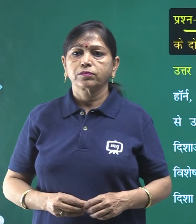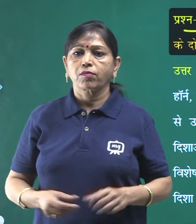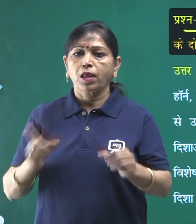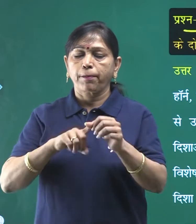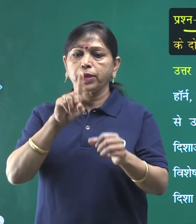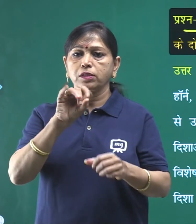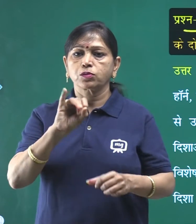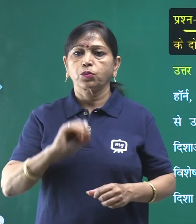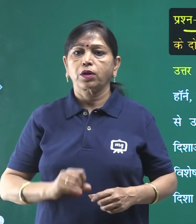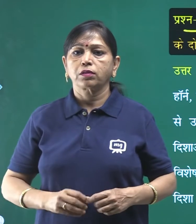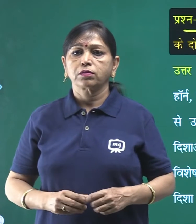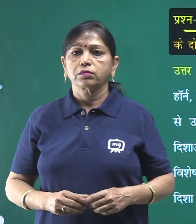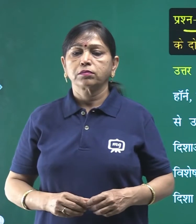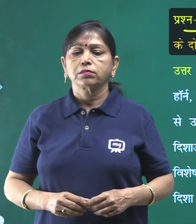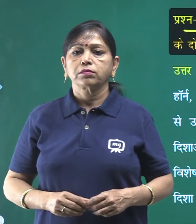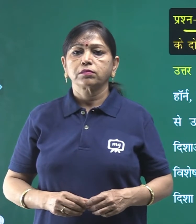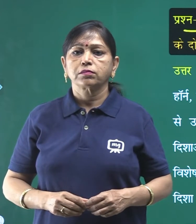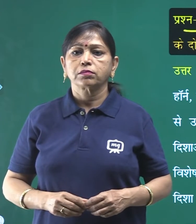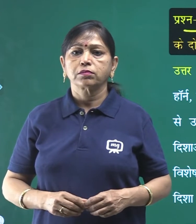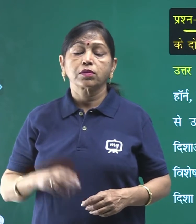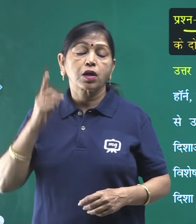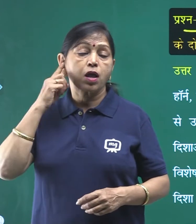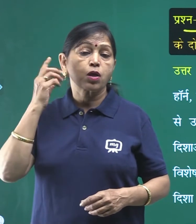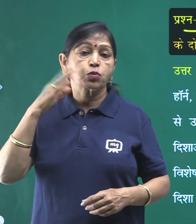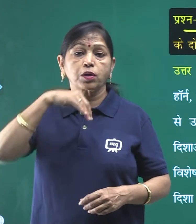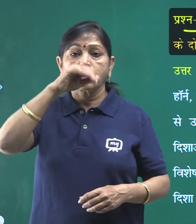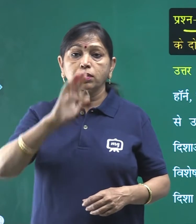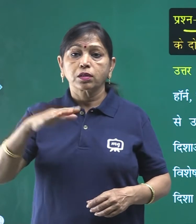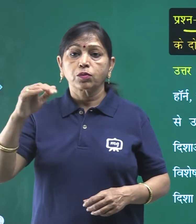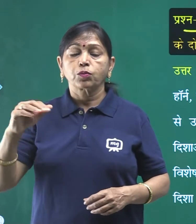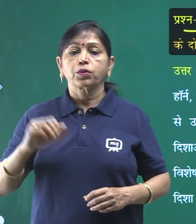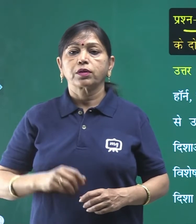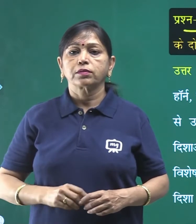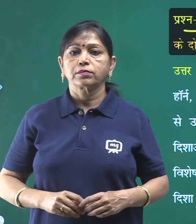प्रश्न 16, ध्वनि तरंगों के